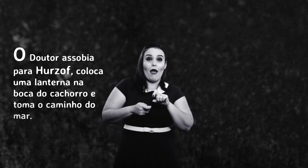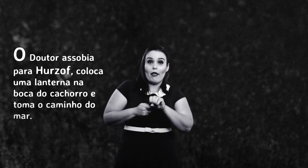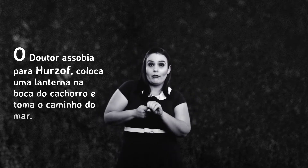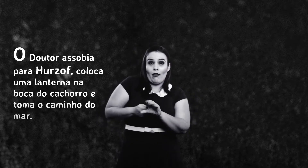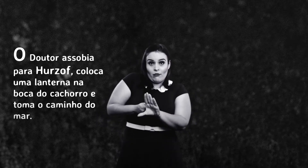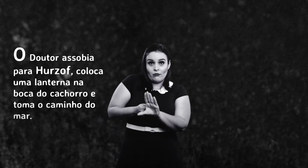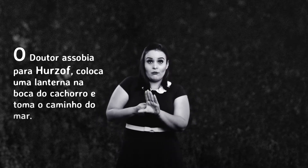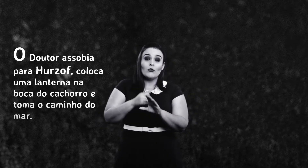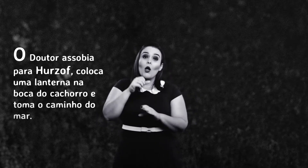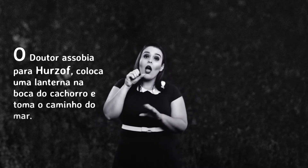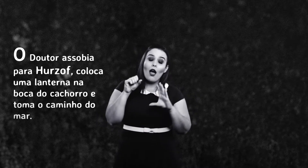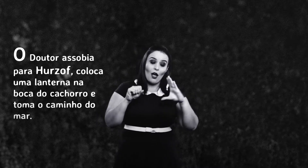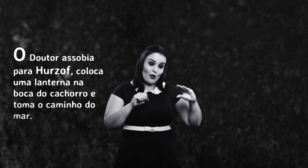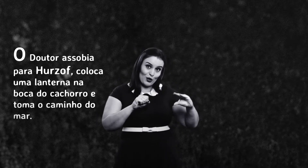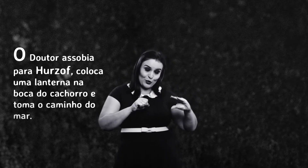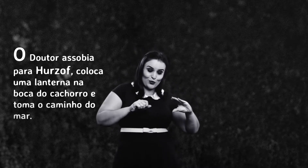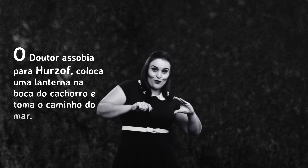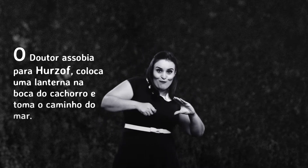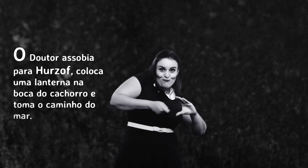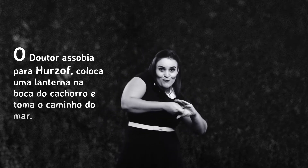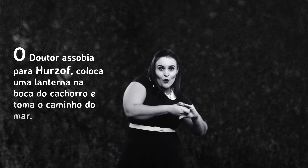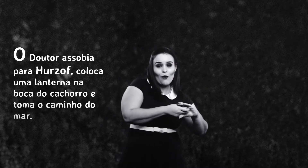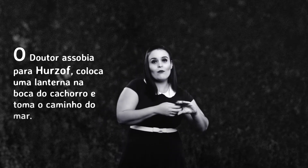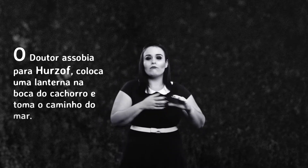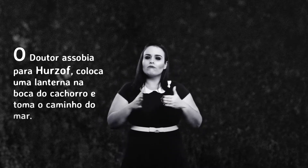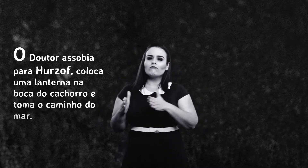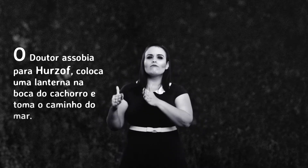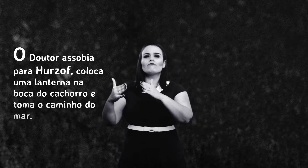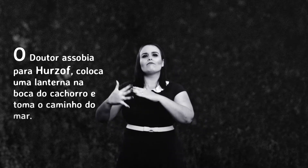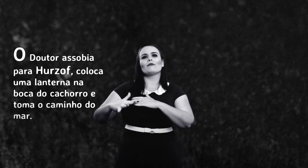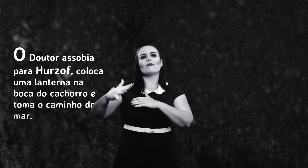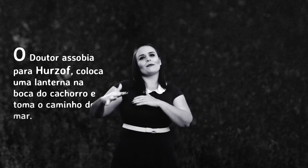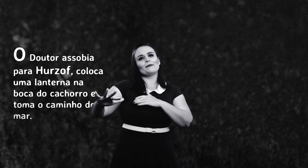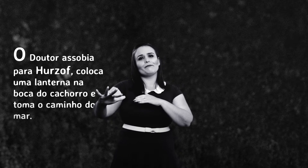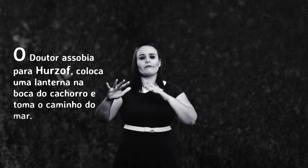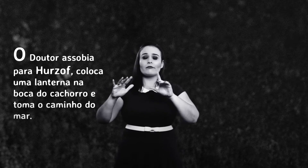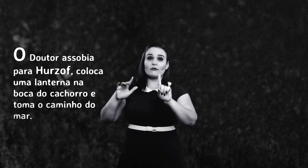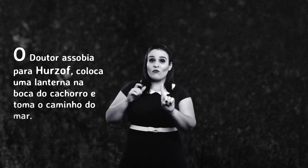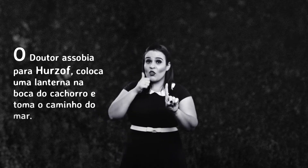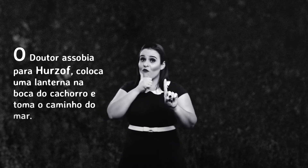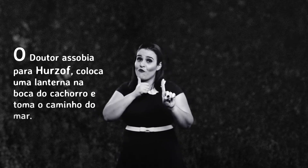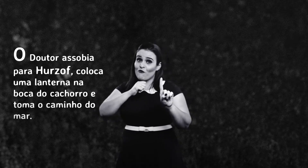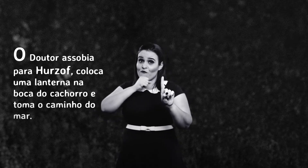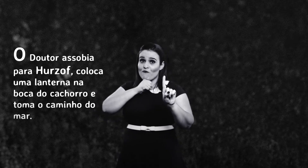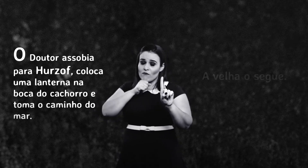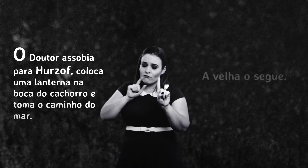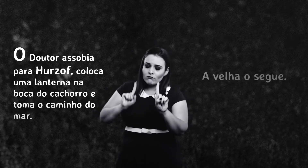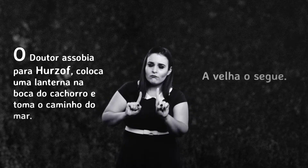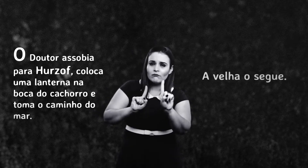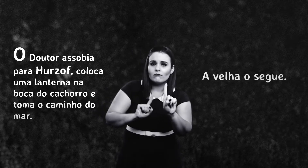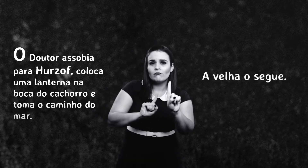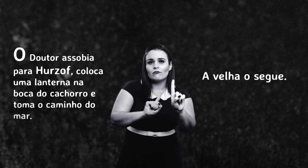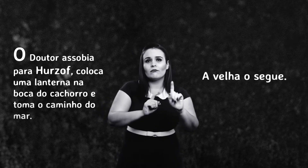Hurzov, coloca uma lanterna na boca do cachorro e toma o caminho do mar. A velha o